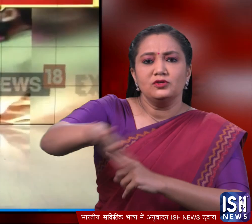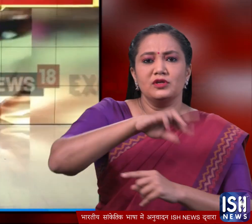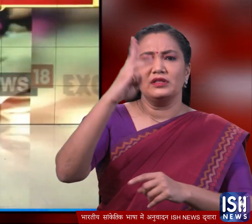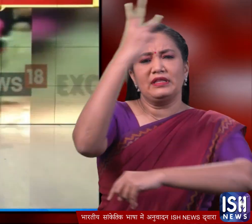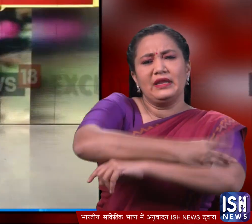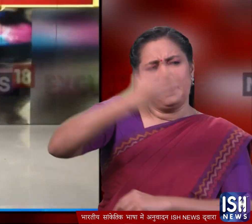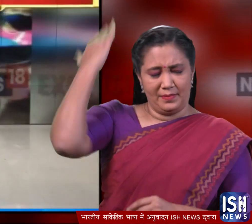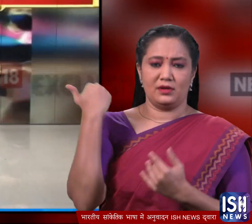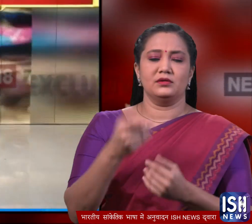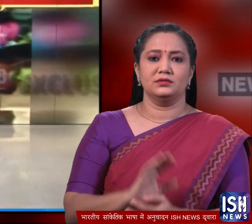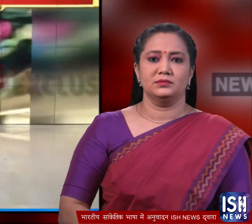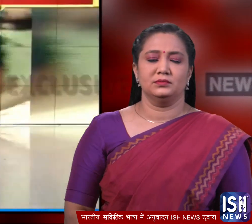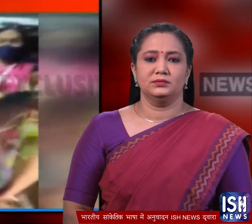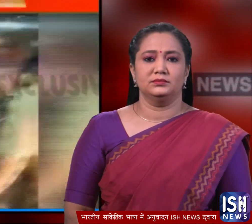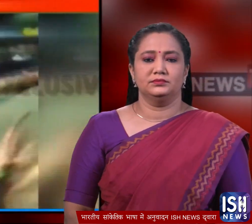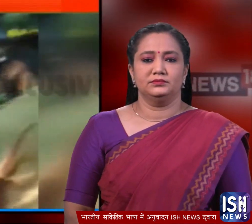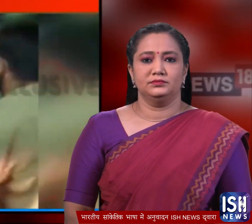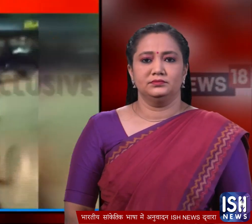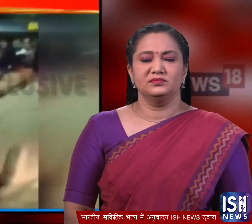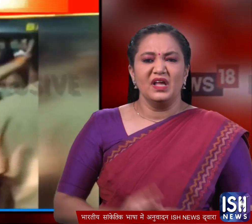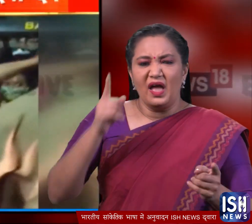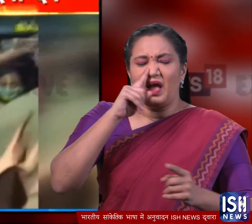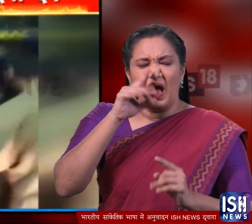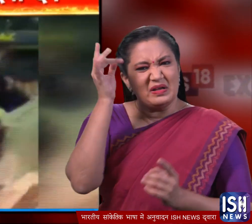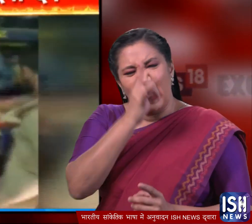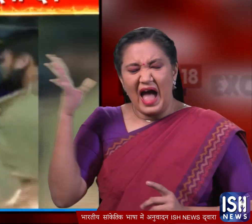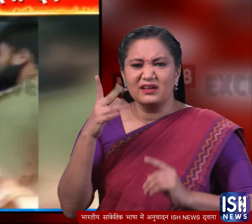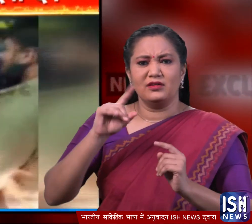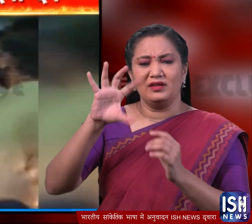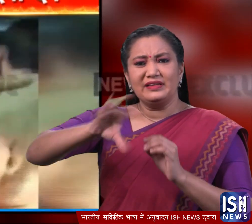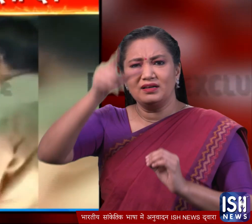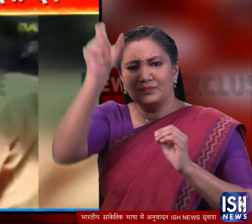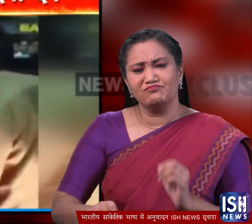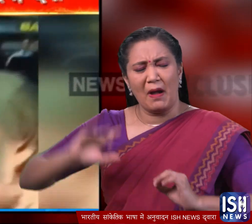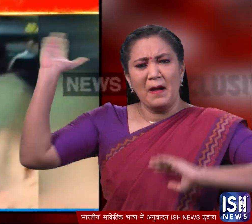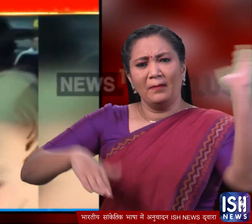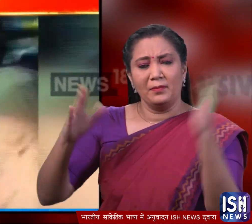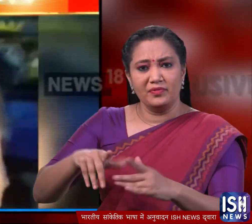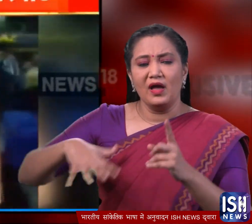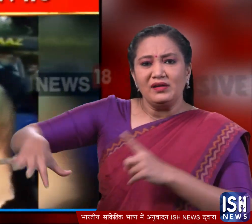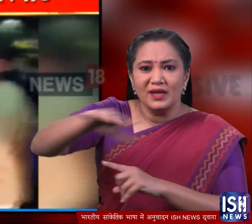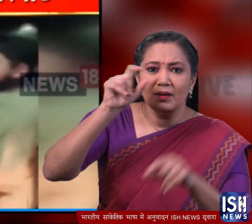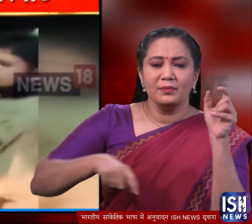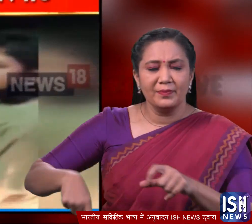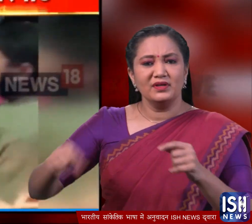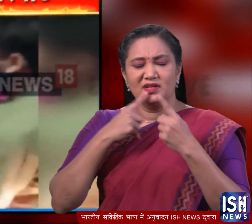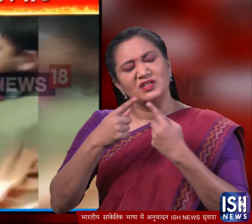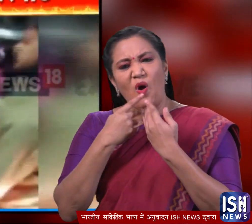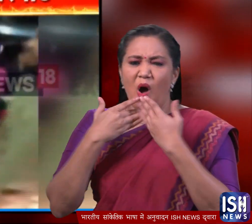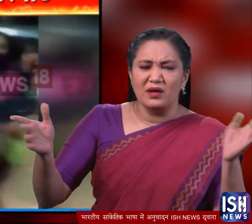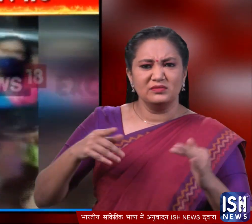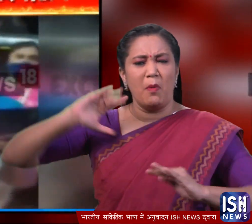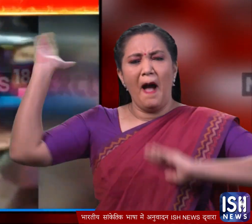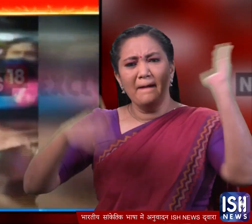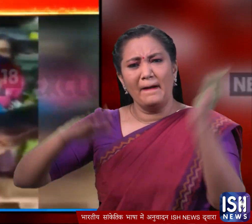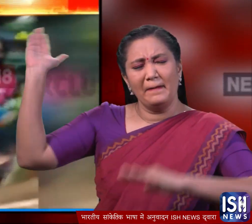कि यह घटना 3 दिन पहले की है। जब गुस्से से तमतमाई वो महिला कैब ड्राइवर पर बरस पड़ी। उसने आसपास मौजूद लोगों के